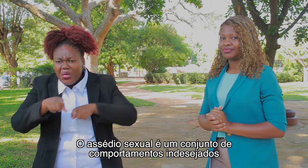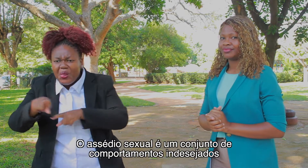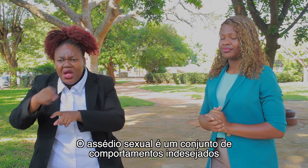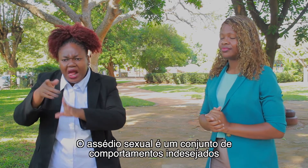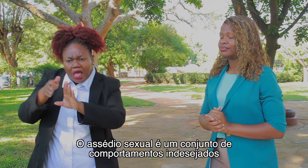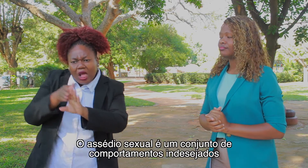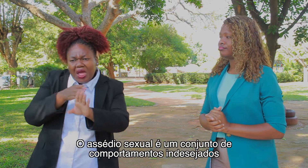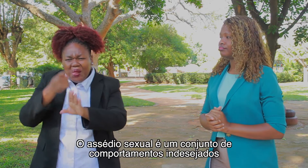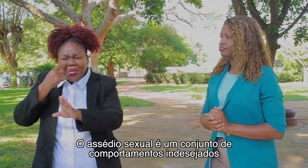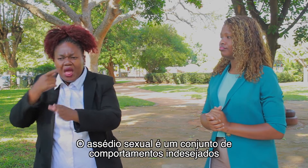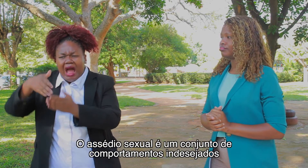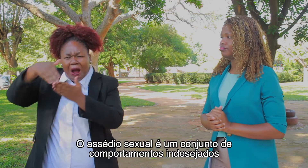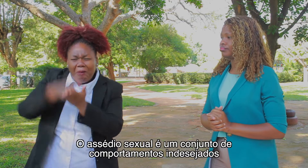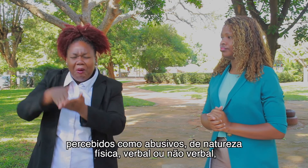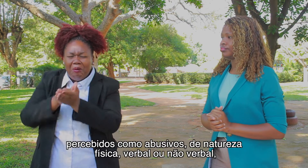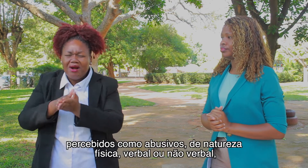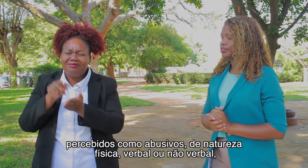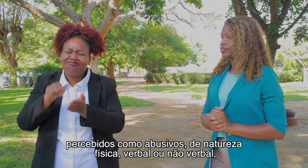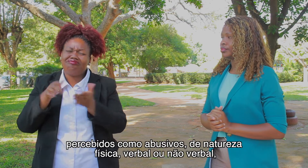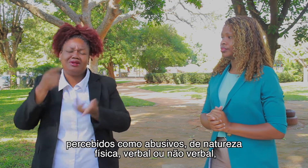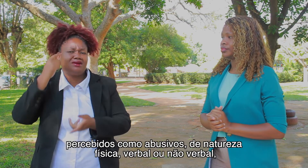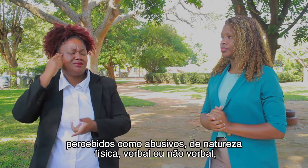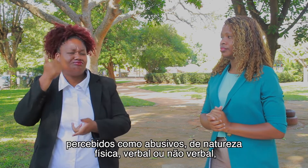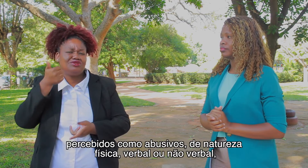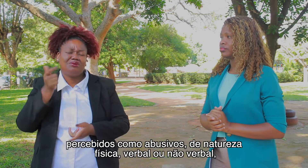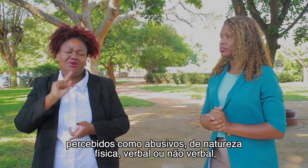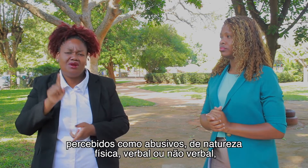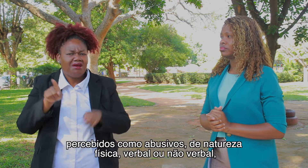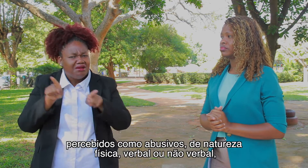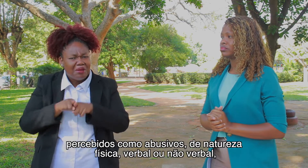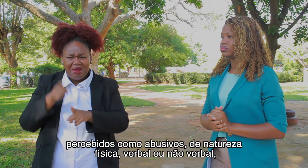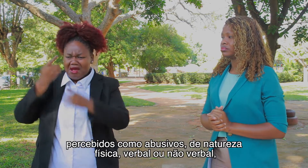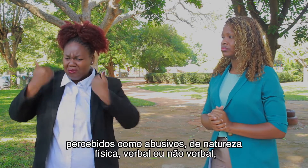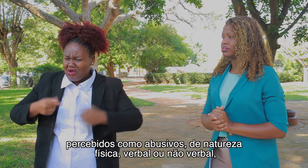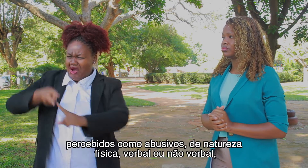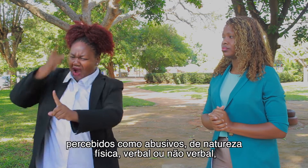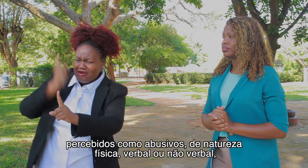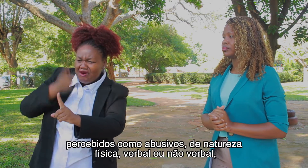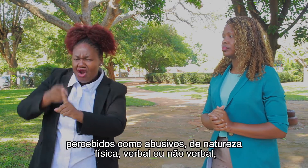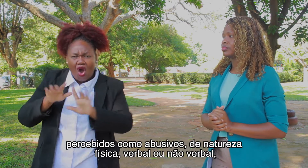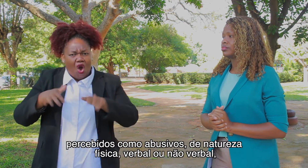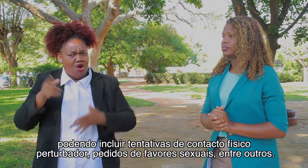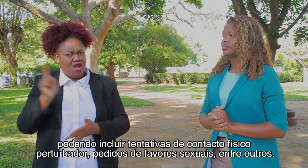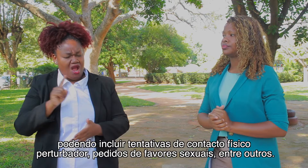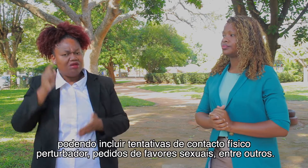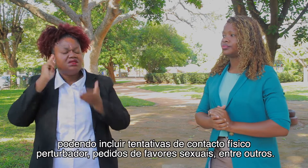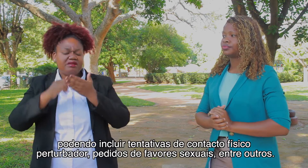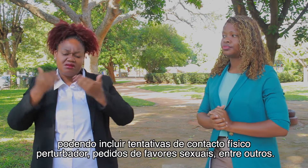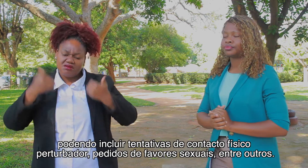de comportamentos indesejados, percebidos como abusivos de natureza física, verbal ou não verbal, podendo incluir tentativas